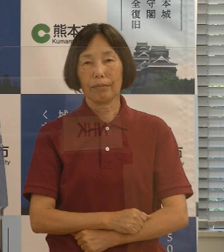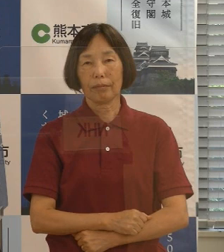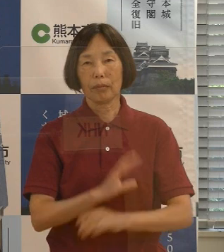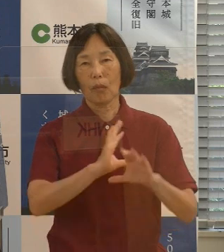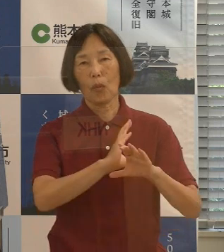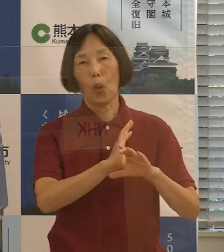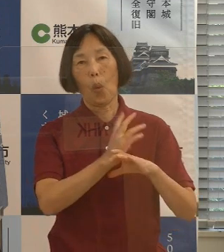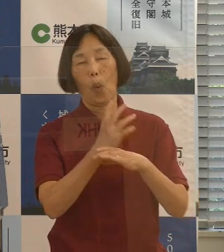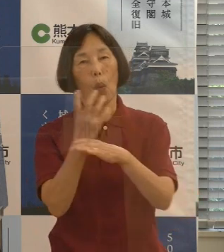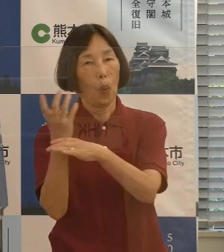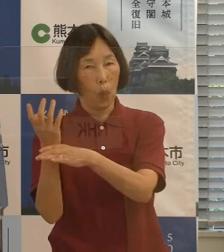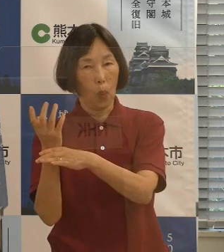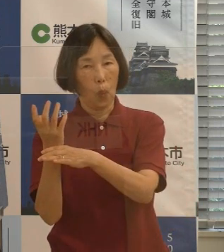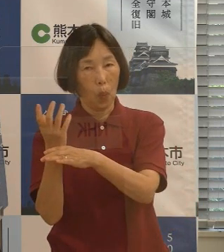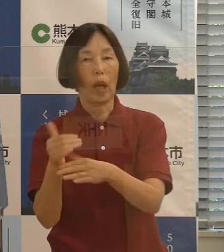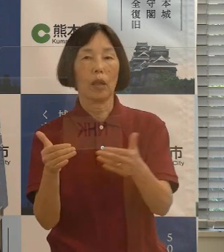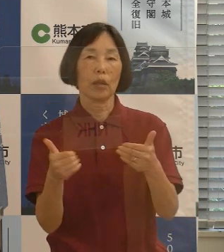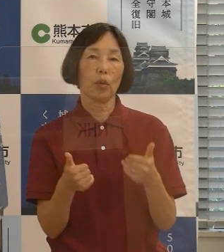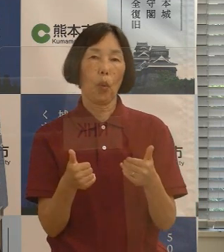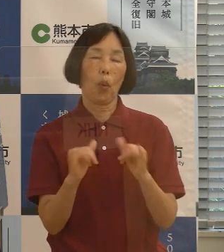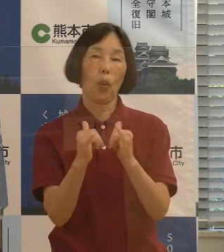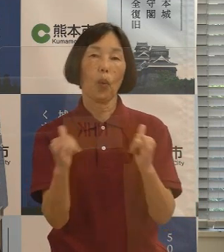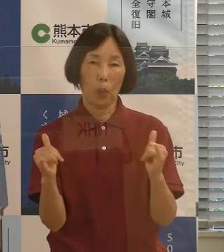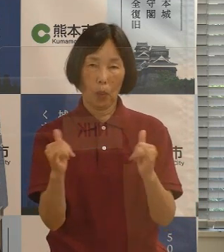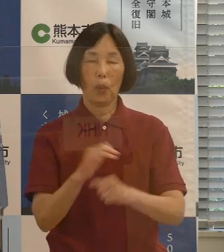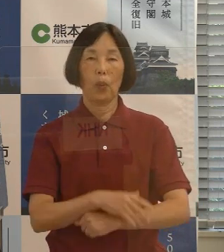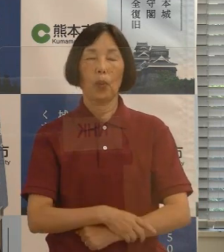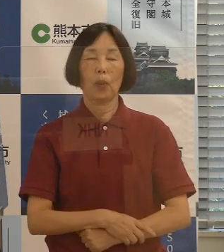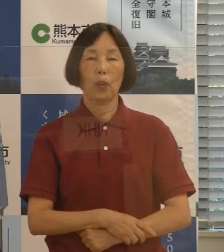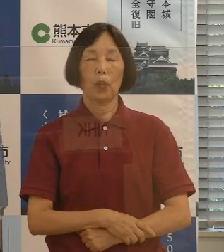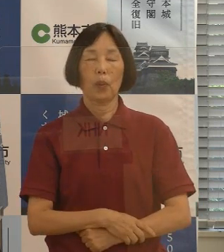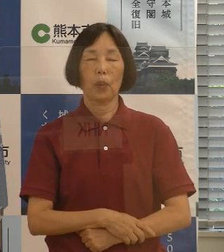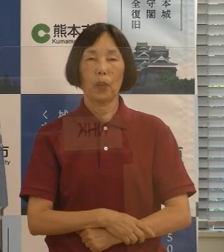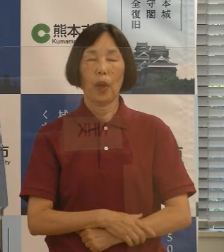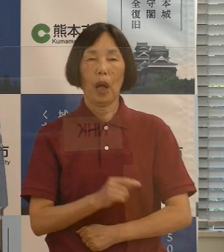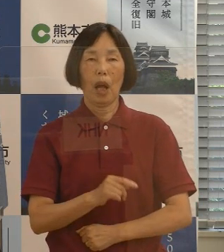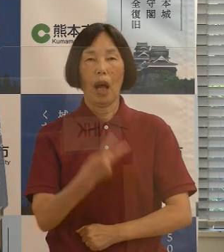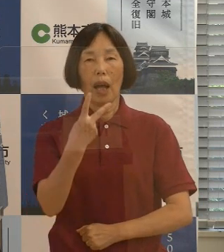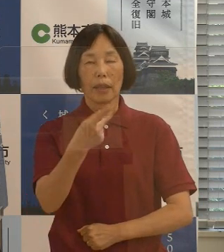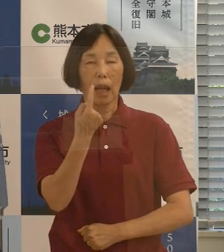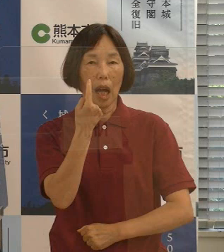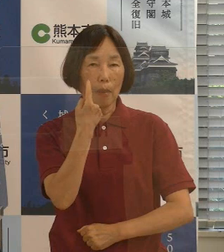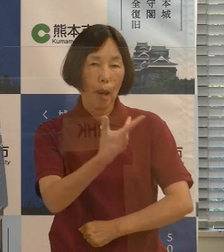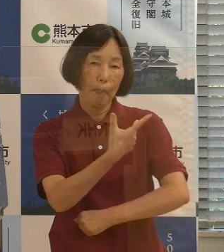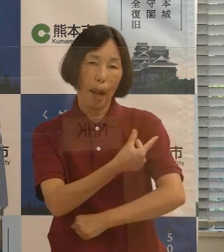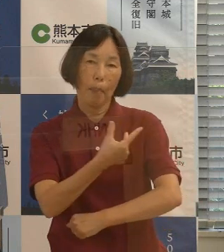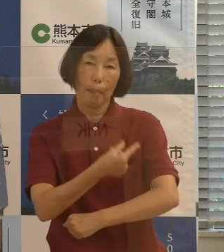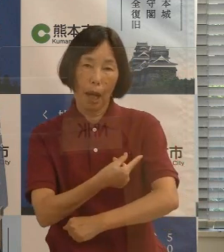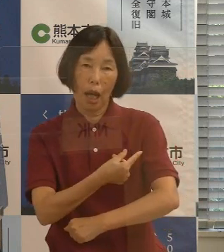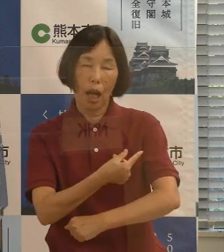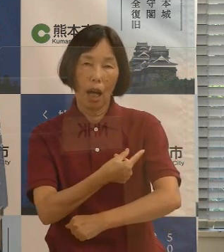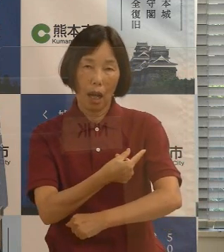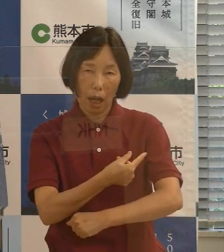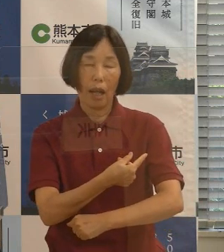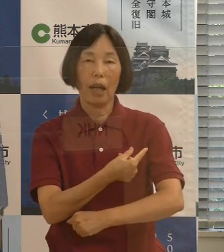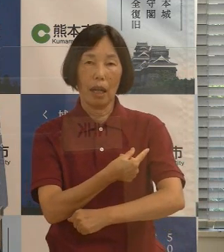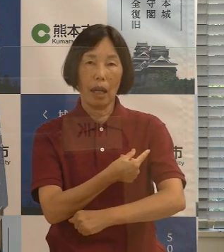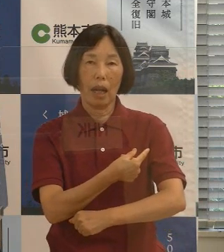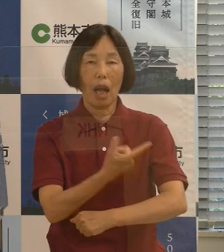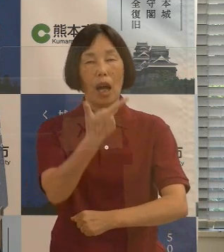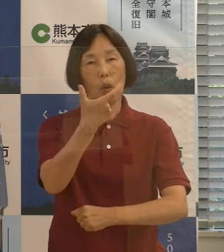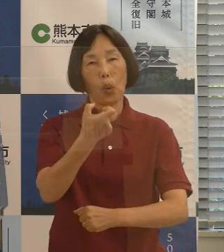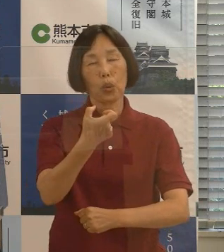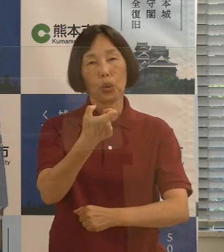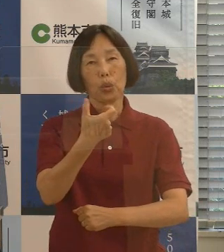救急搬送が必要となったということであります。これは2回目を含めた接種回数であります約